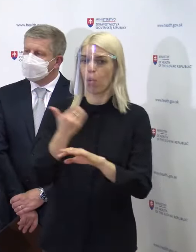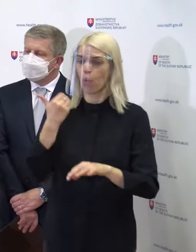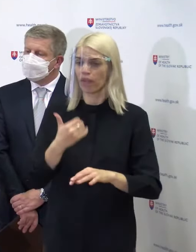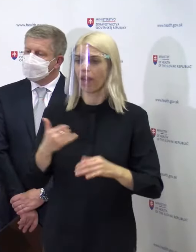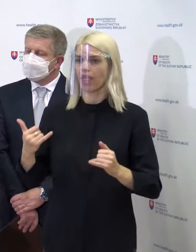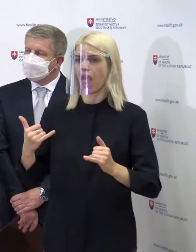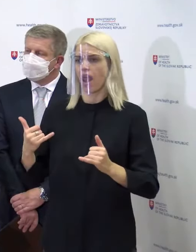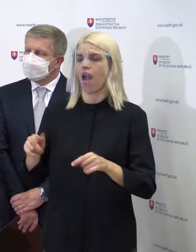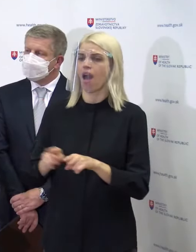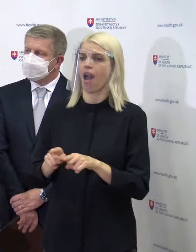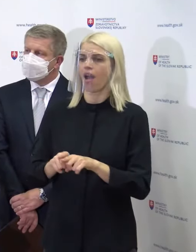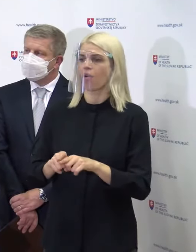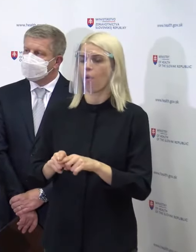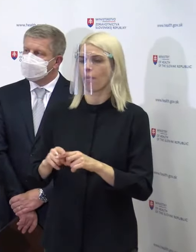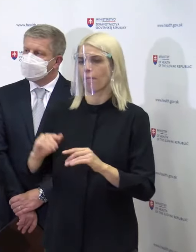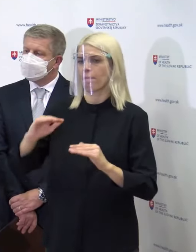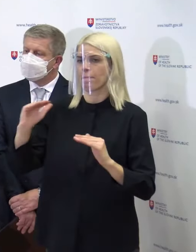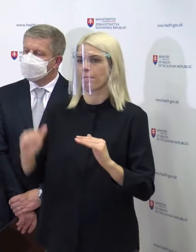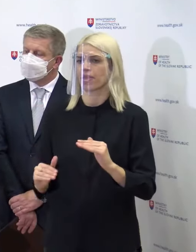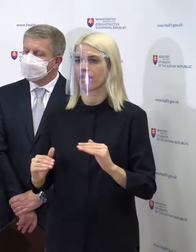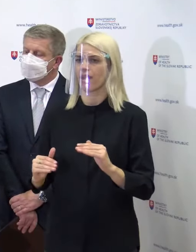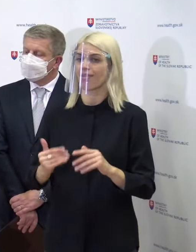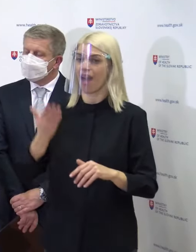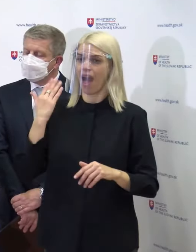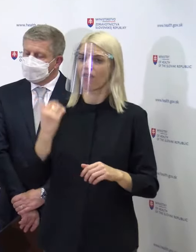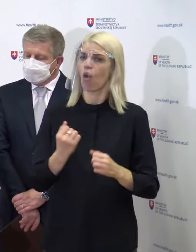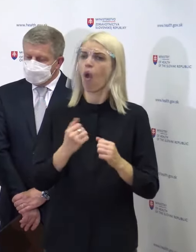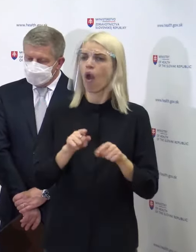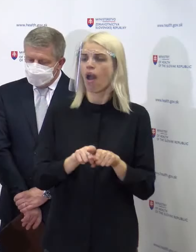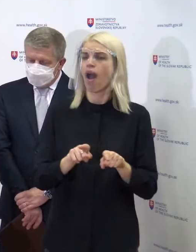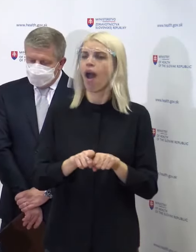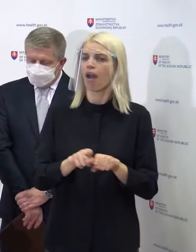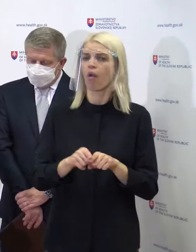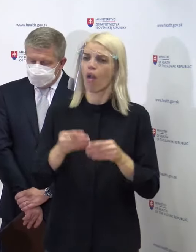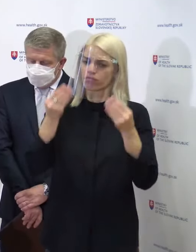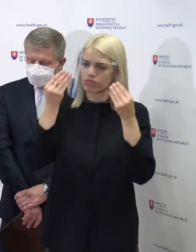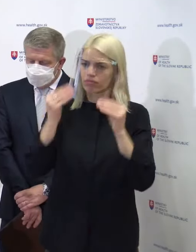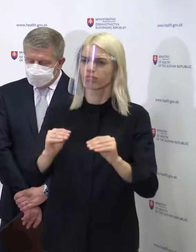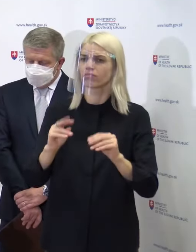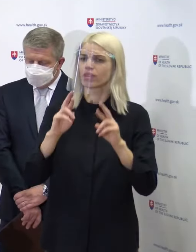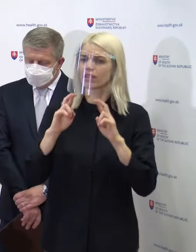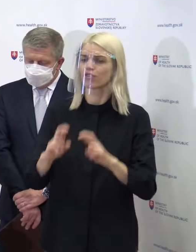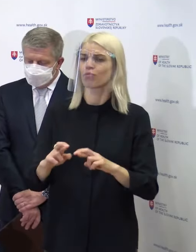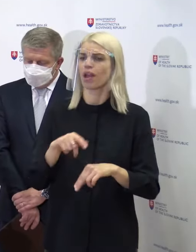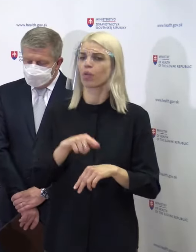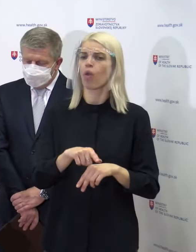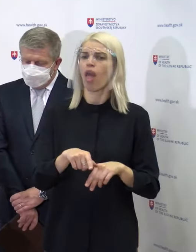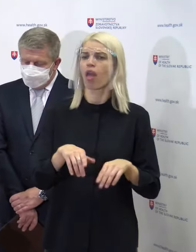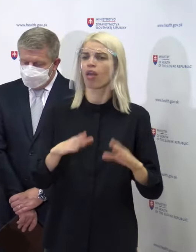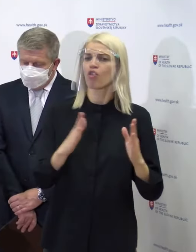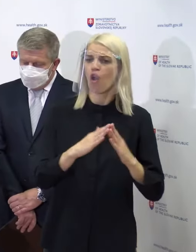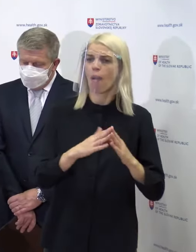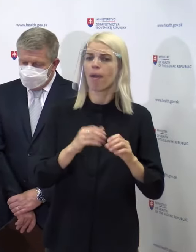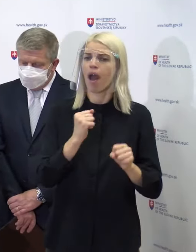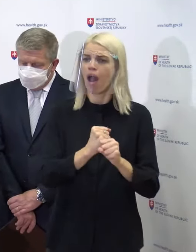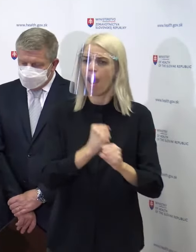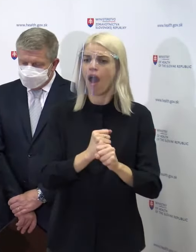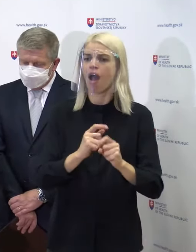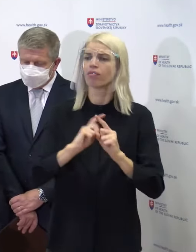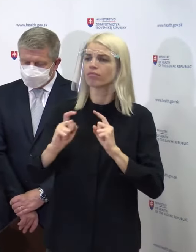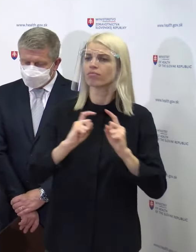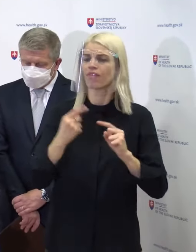Čiže využívanie inštitútu home office-u, či umožňovanie zo strany zamestnávateľov alebo